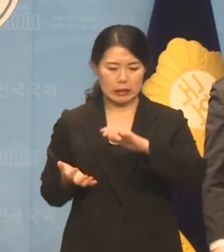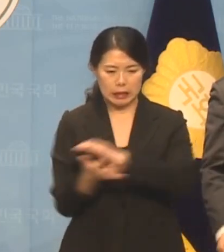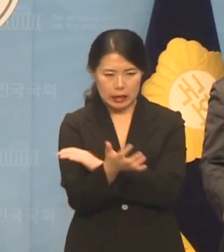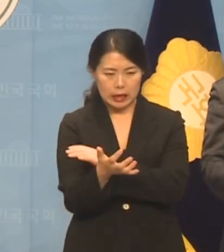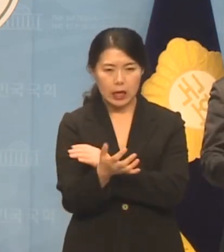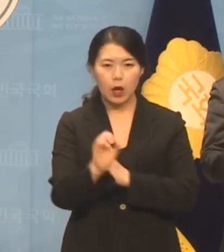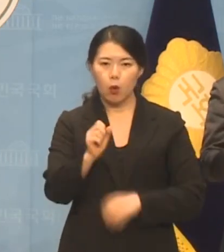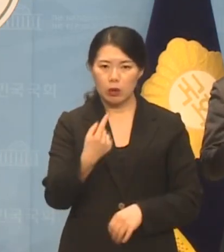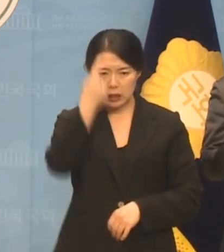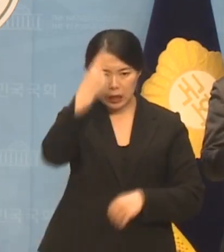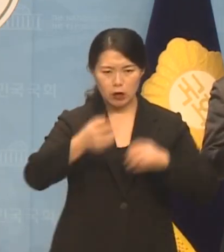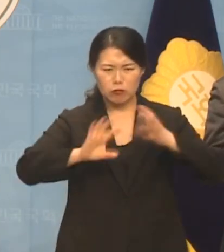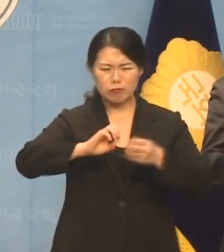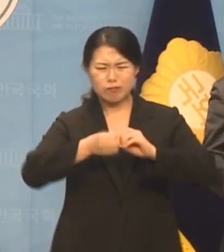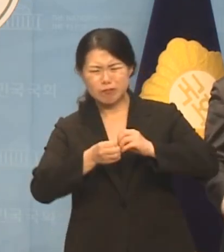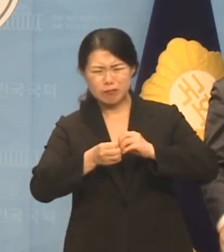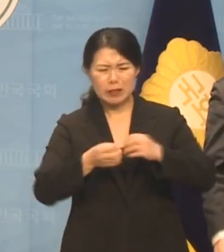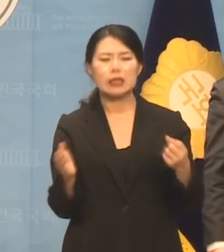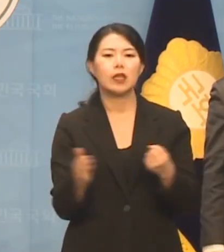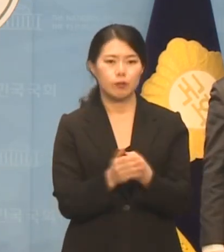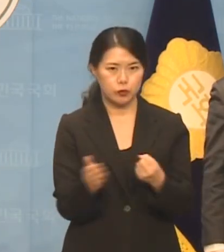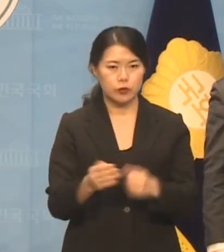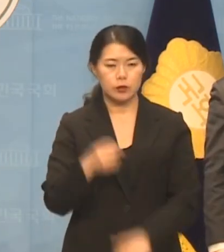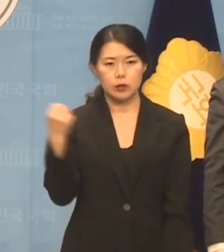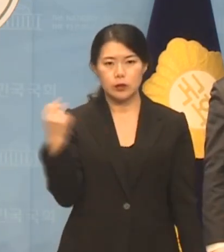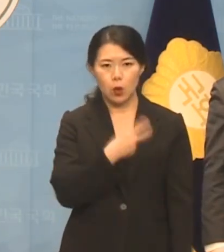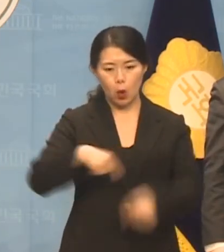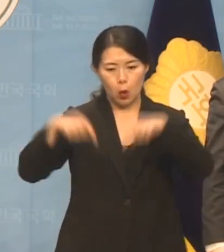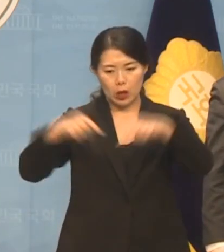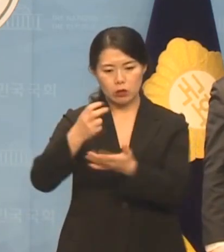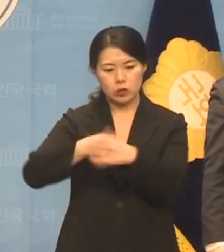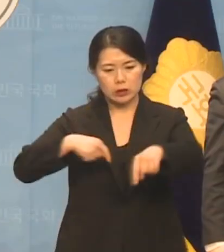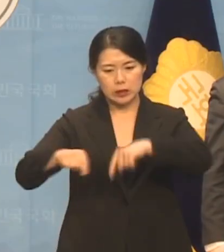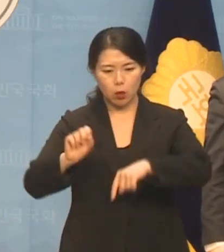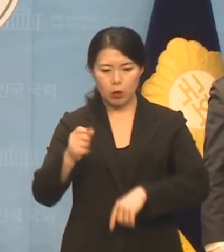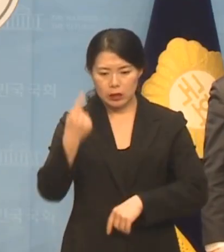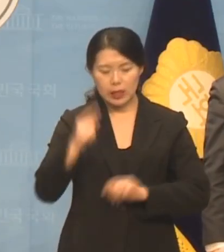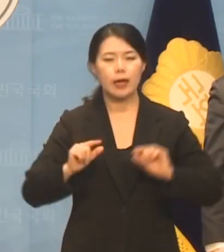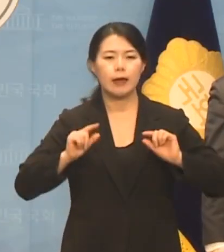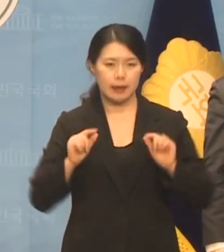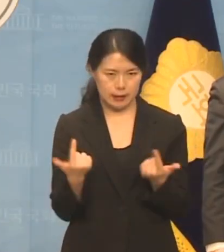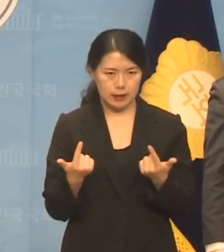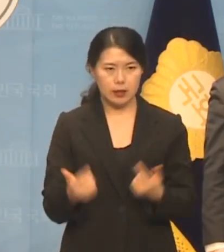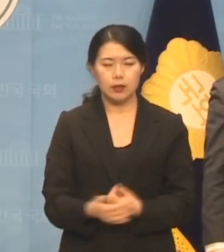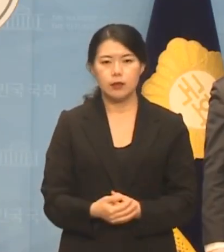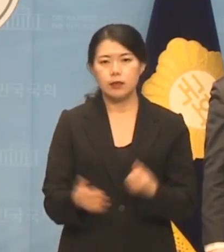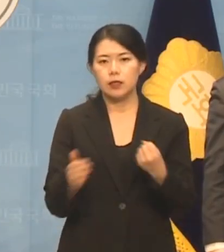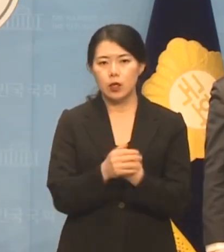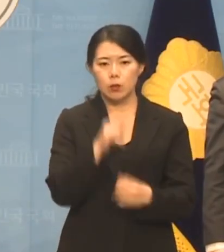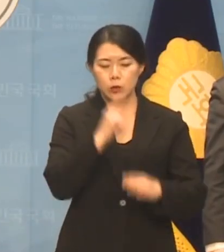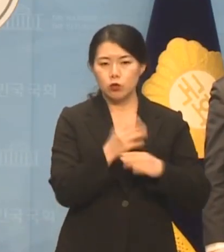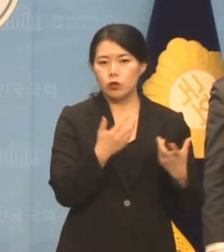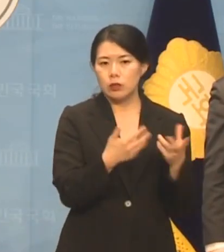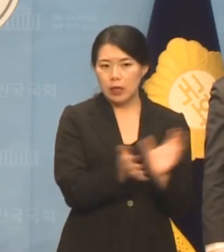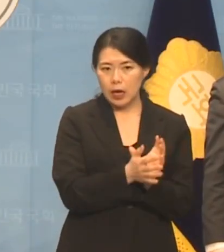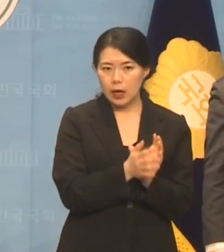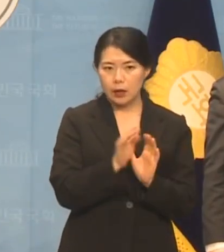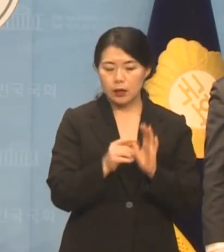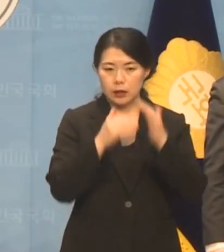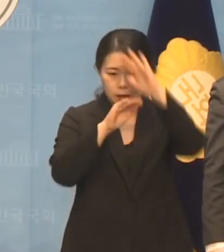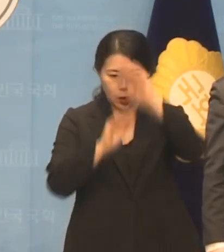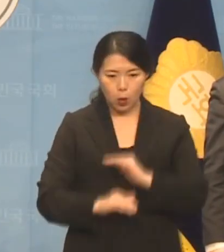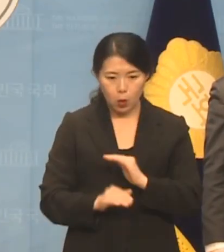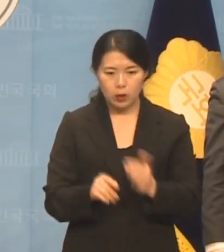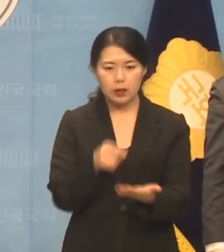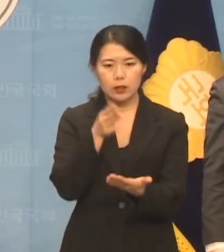시도에 따른 국헌 문란 행위에 기인한 것이며 외교 정책이 주요 원인이 아니라는 점을 반영하여 더불어민주당 측 반론이 기사에